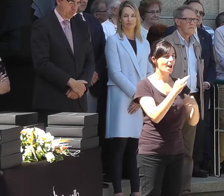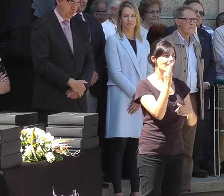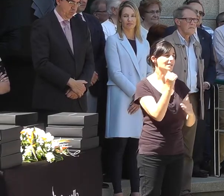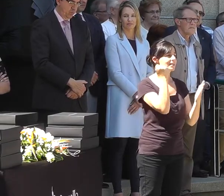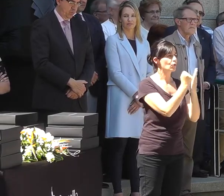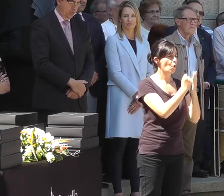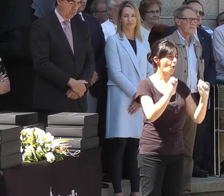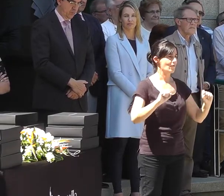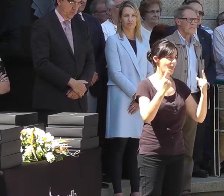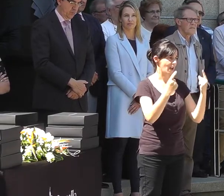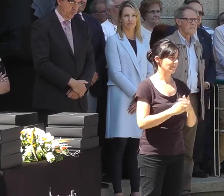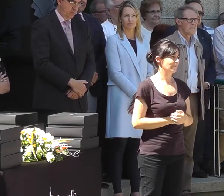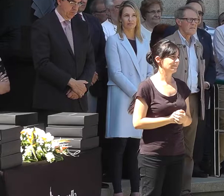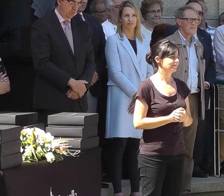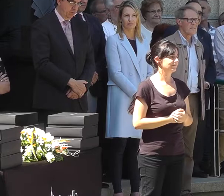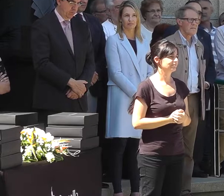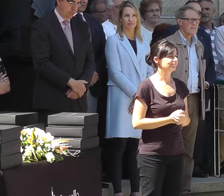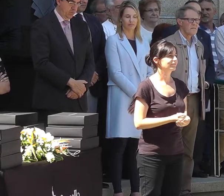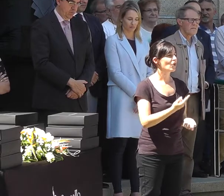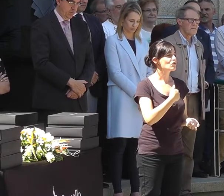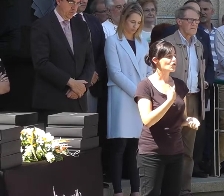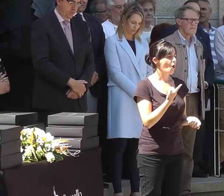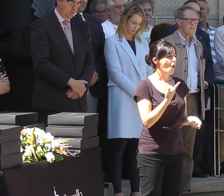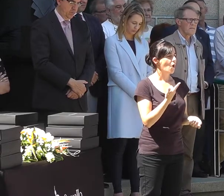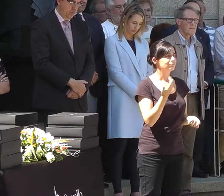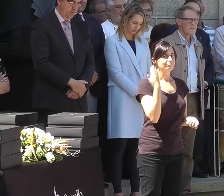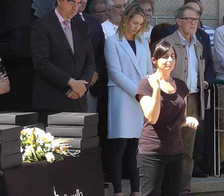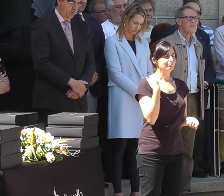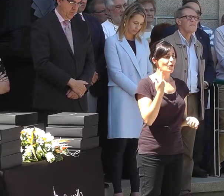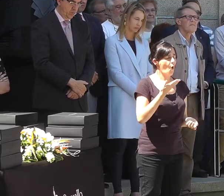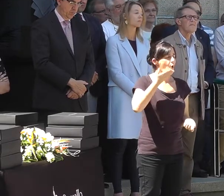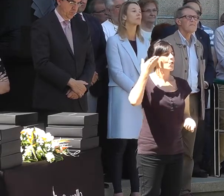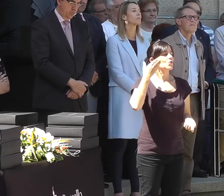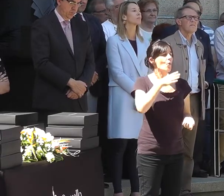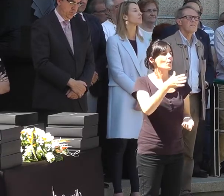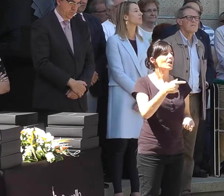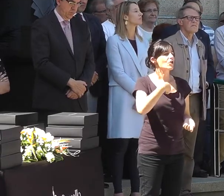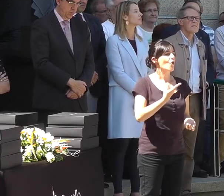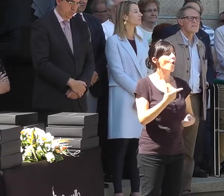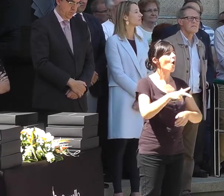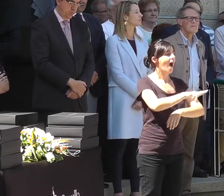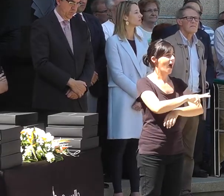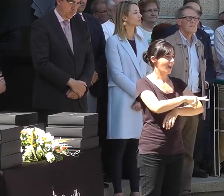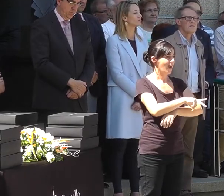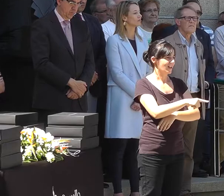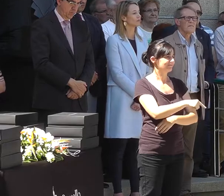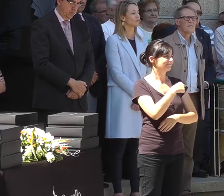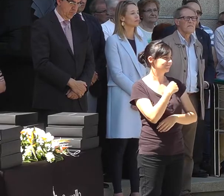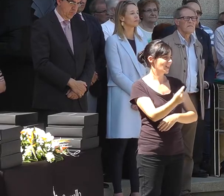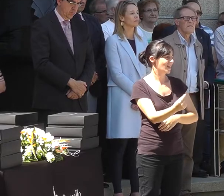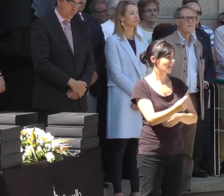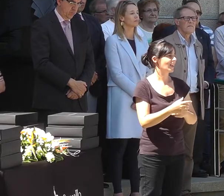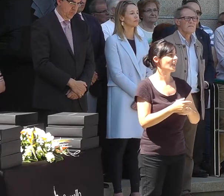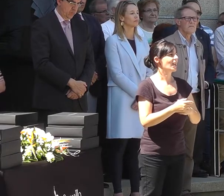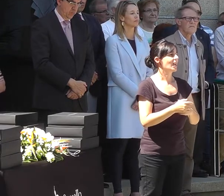a honra de converterme no voso alcalde, Redondela carecía dunha bandeira, dun escudo que